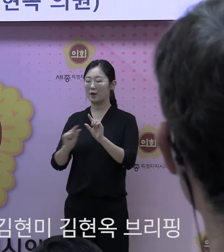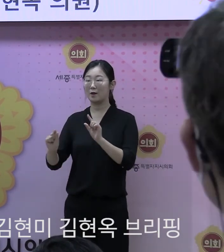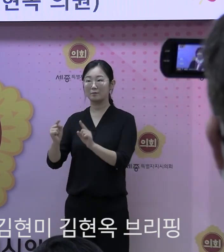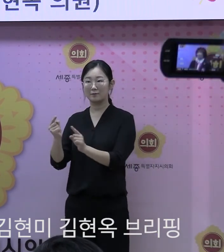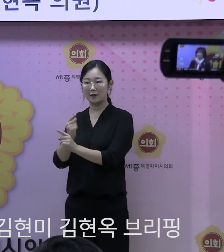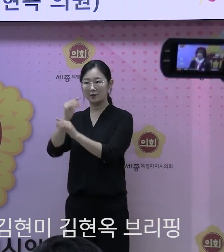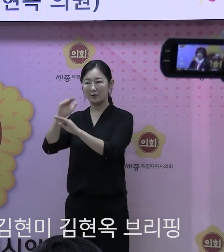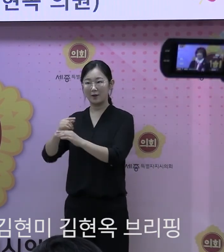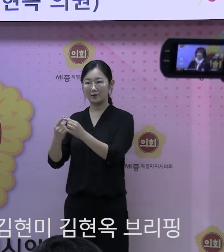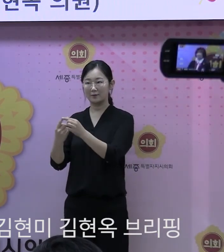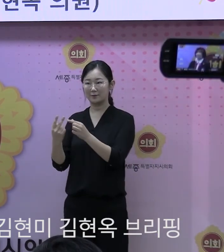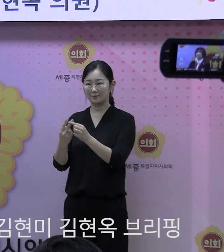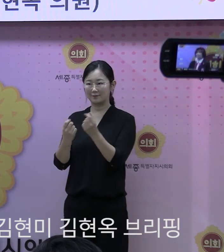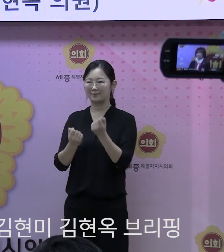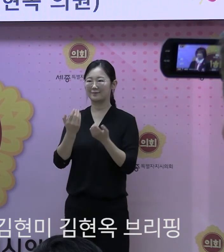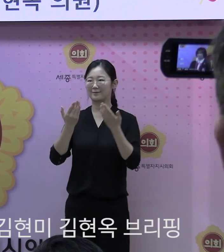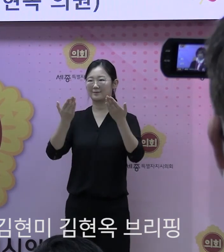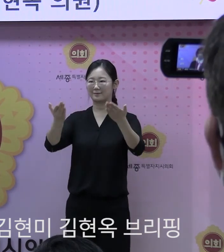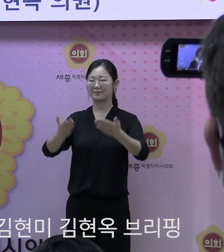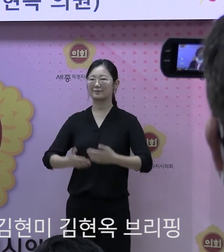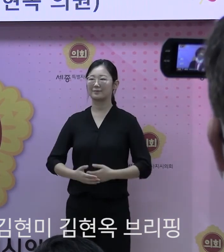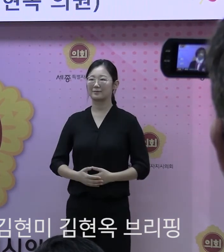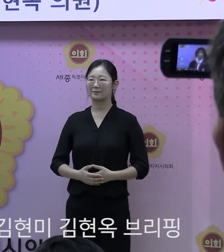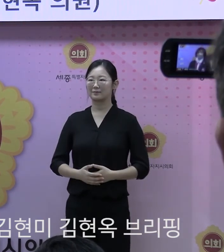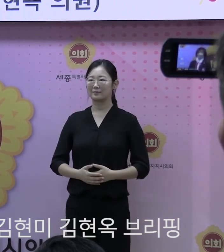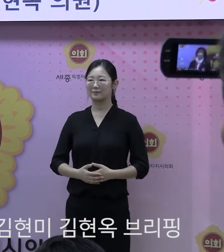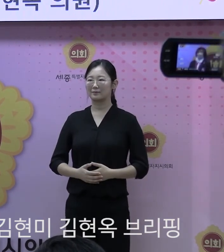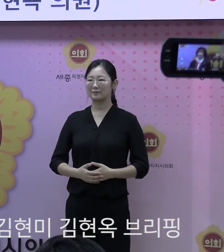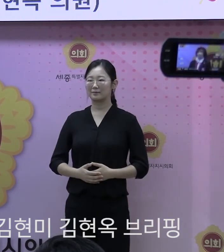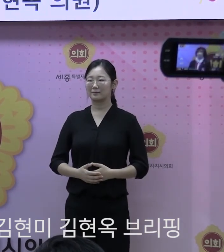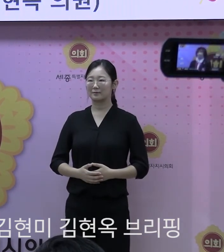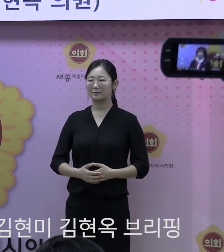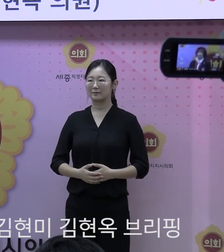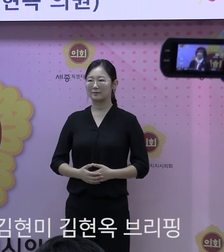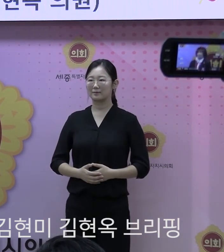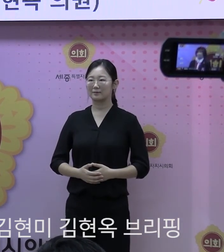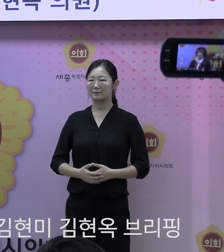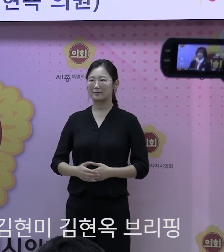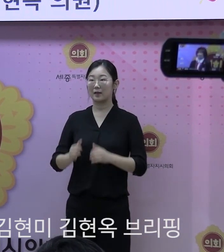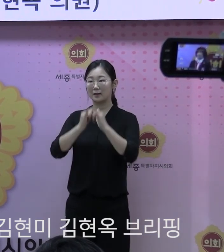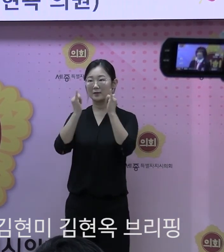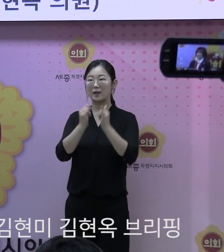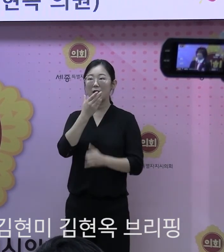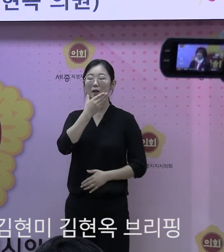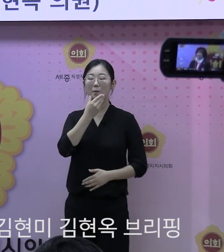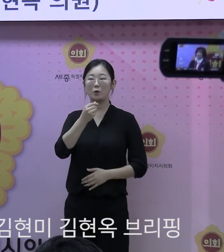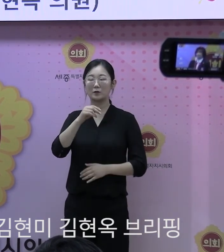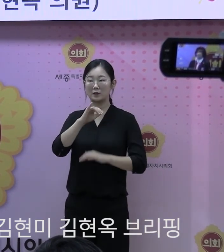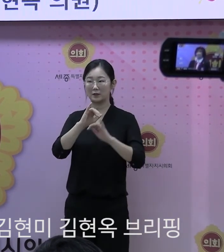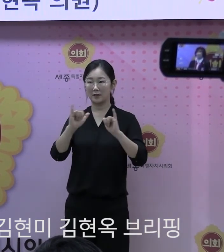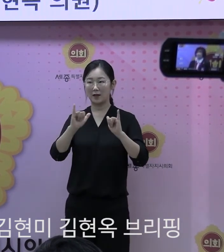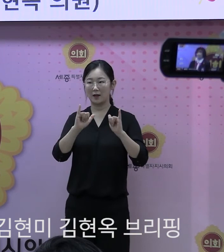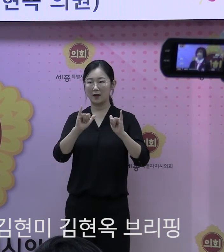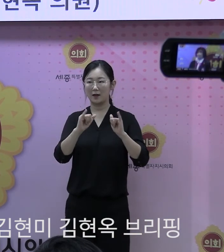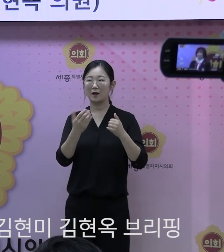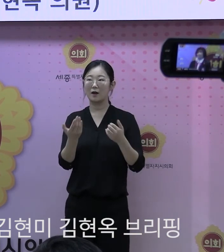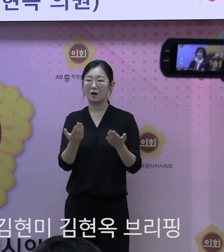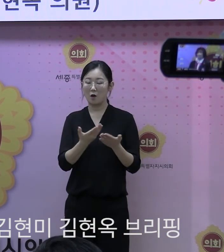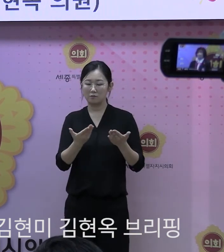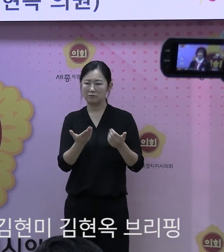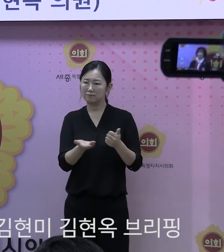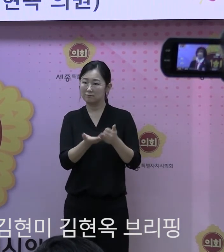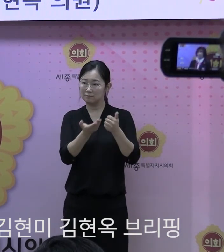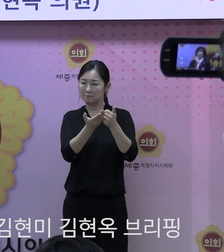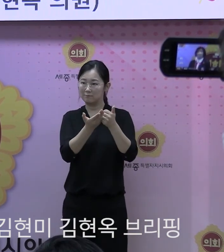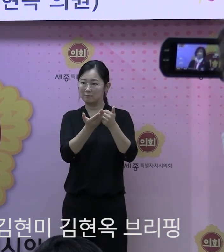개정 조례안 두 건에 대해 말씀드리겠습니다. 먼저 세종특별자치시 사회복지사 등의 처우미 지위